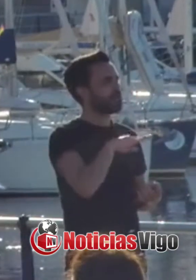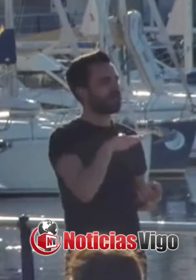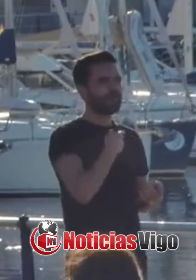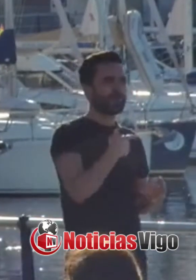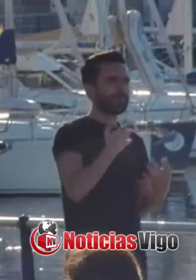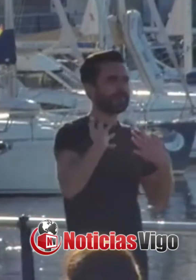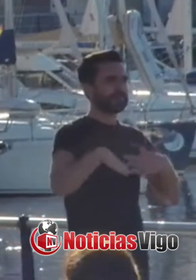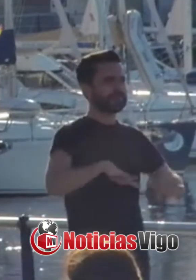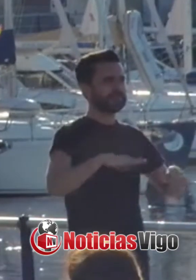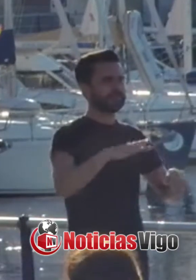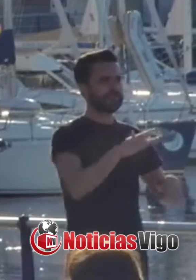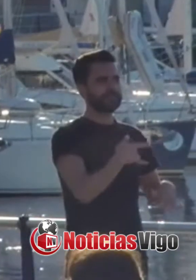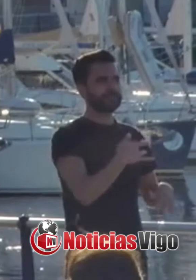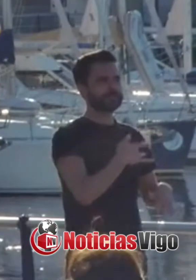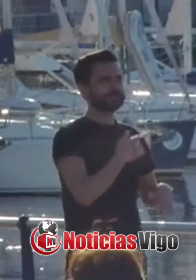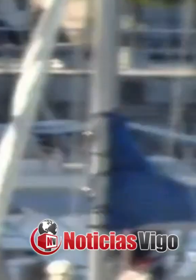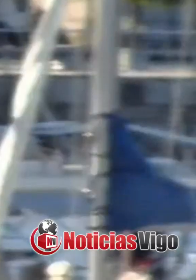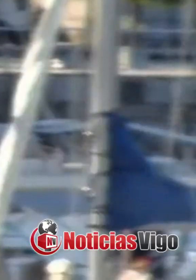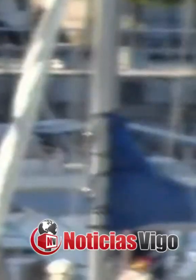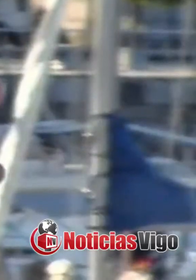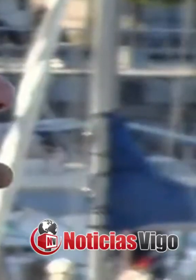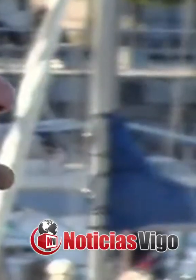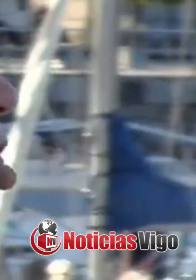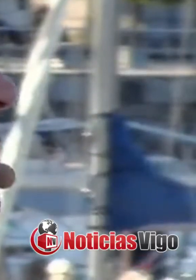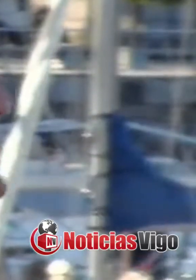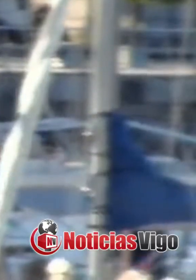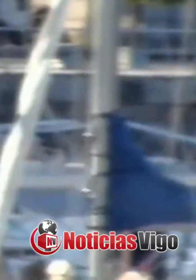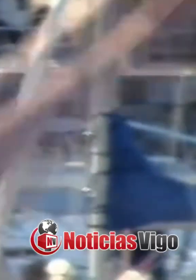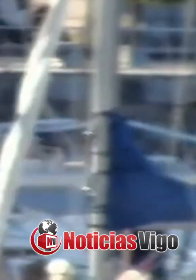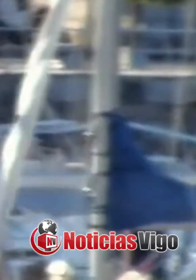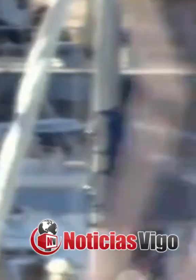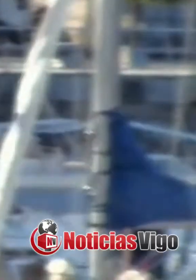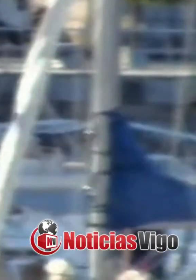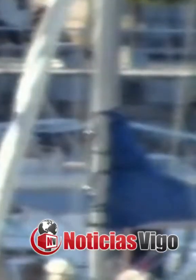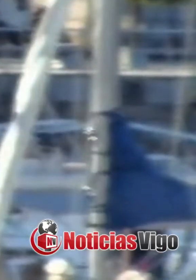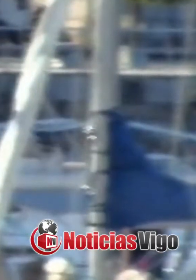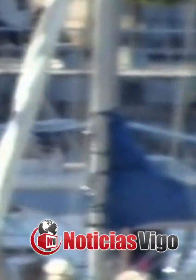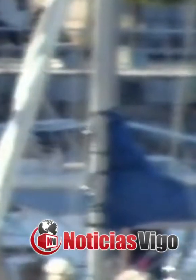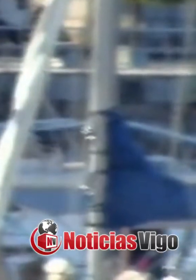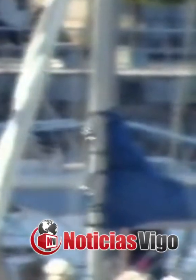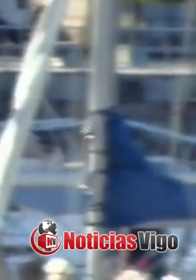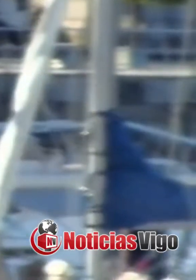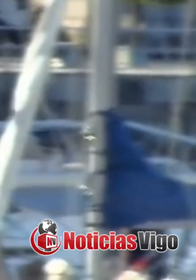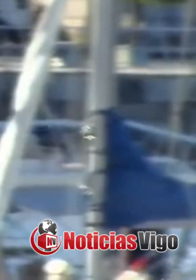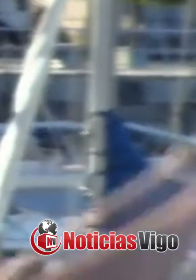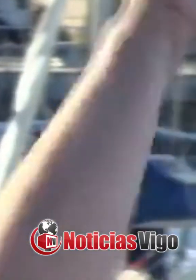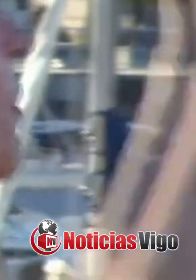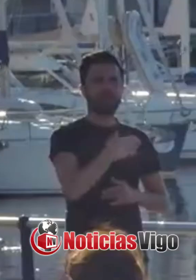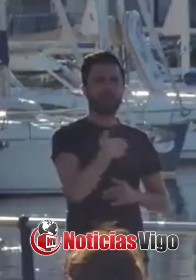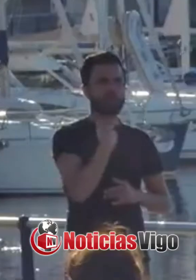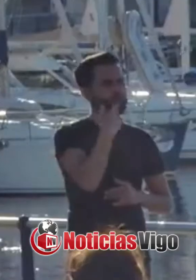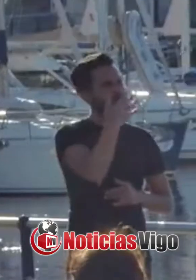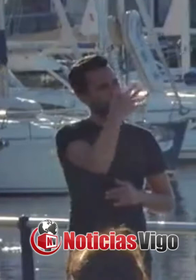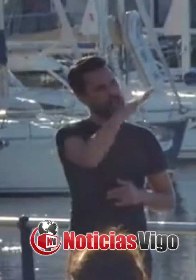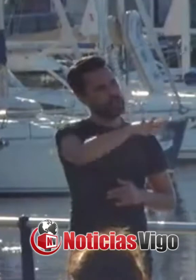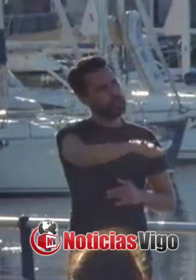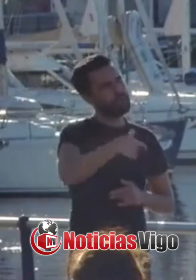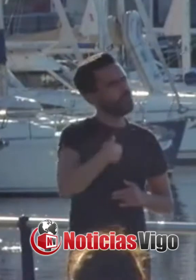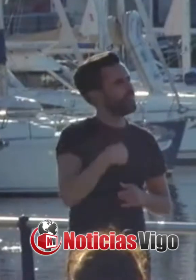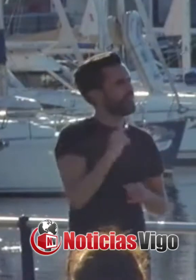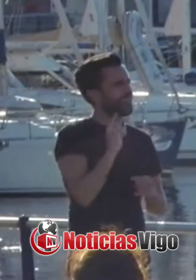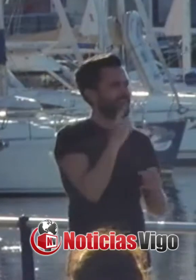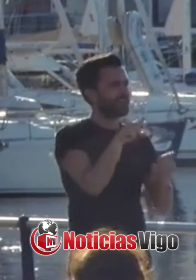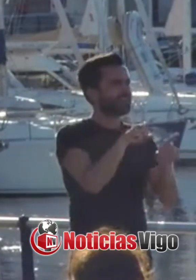A Casa Real e Corina. Nós tamén temos que denunciar a impunidade que se quere poñer sobre unha Casa